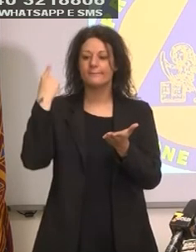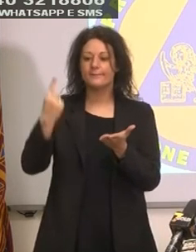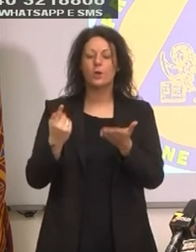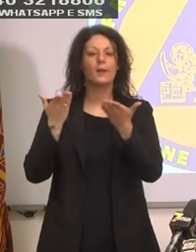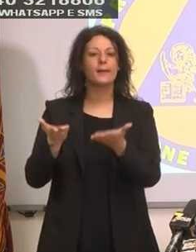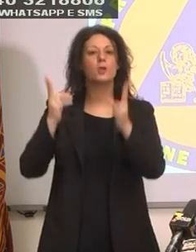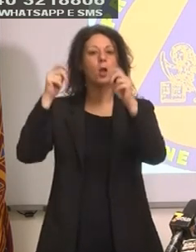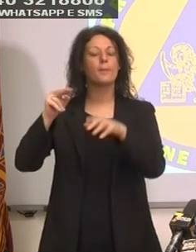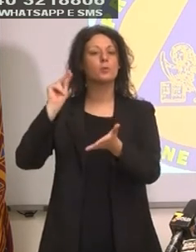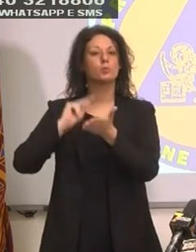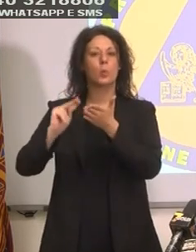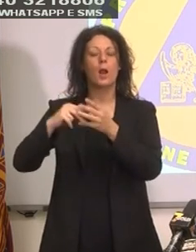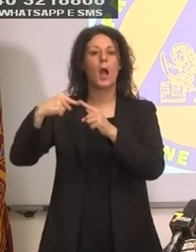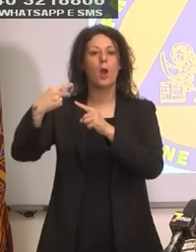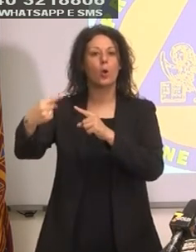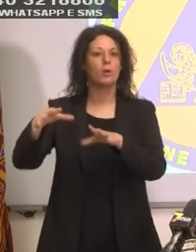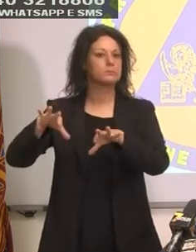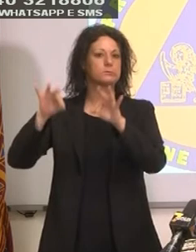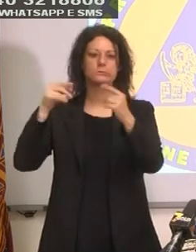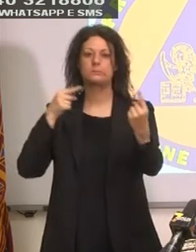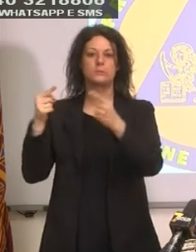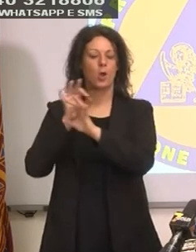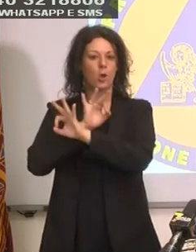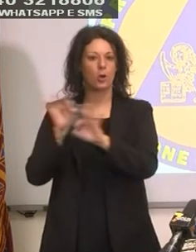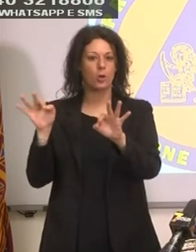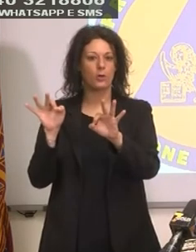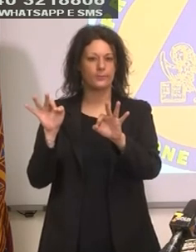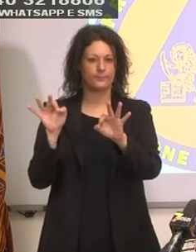riusciti a portarlo avanti. Cioè aver fatto anche un mese di scuola